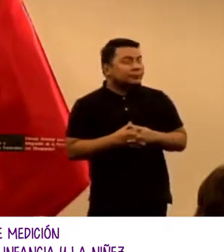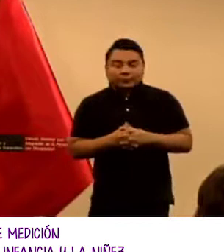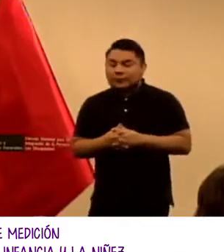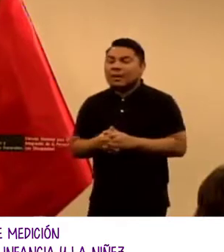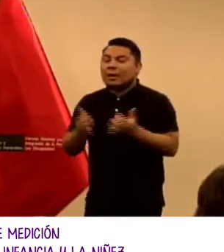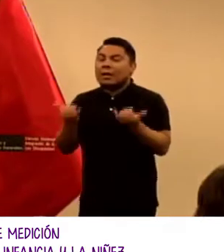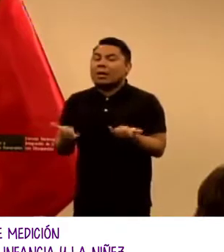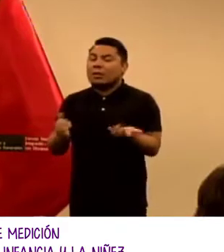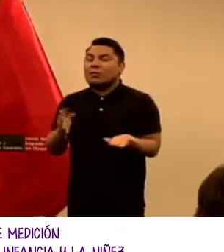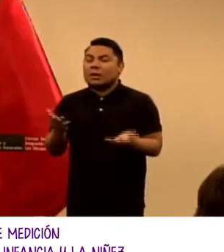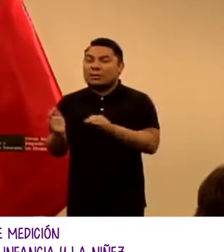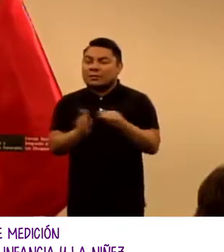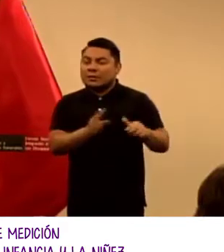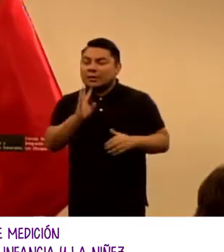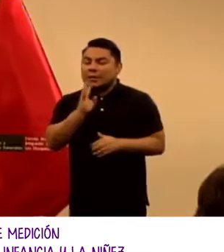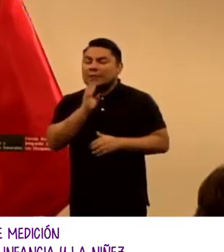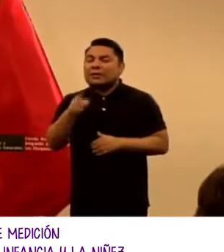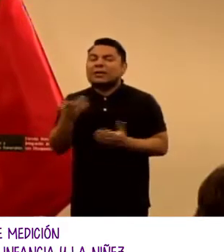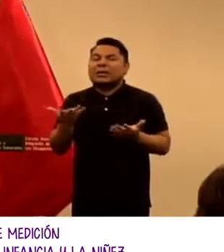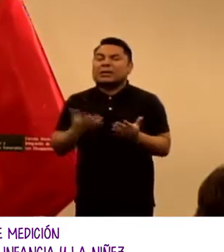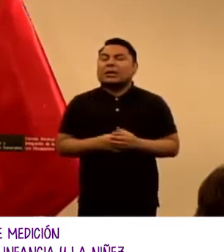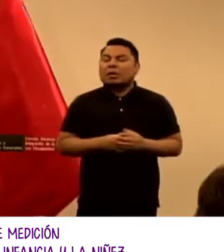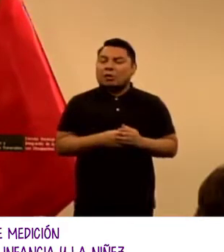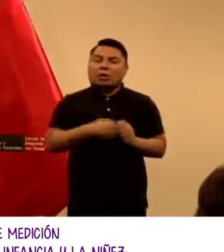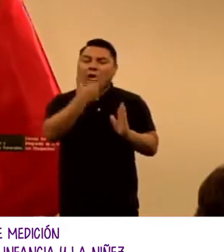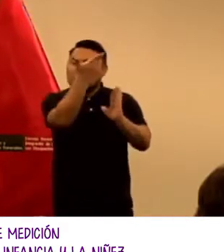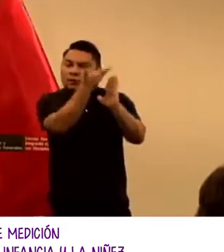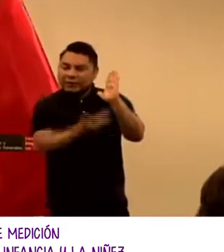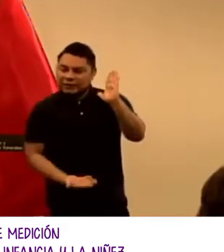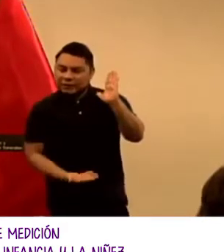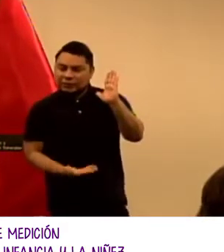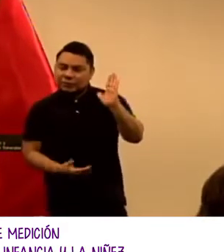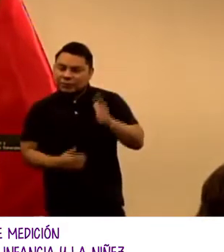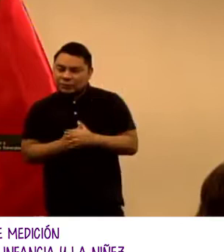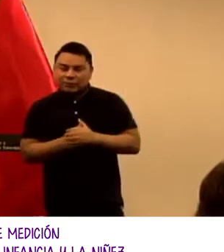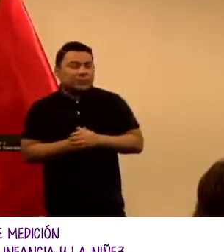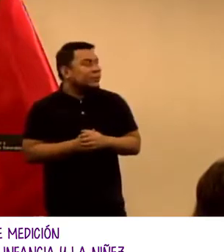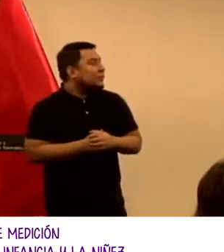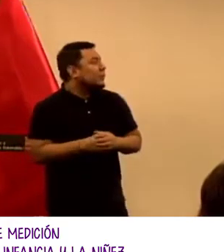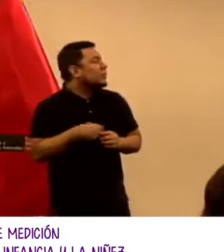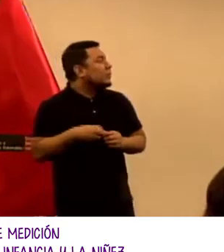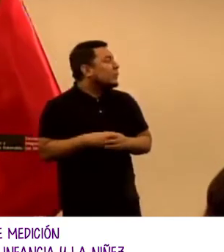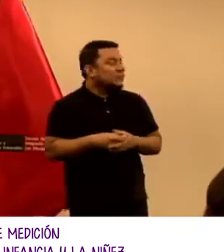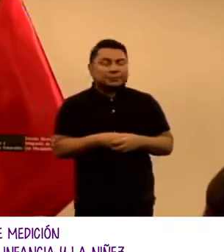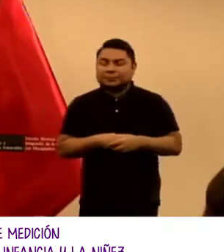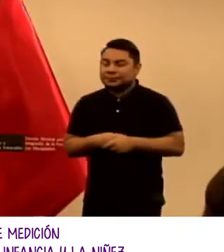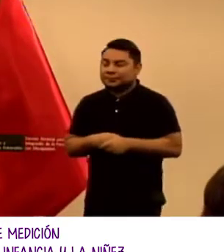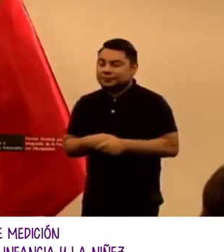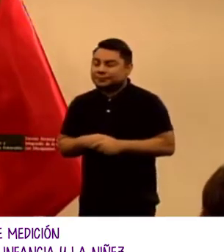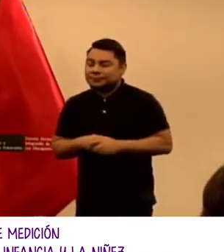Vamos a ver entonces el contenido del módulo.